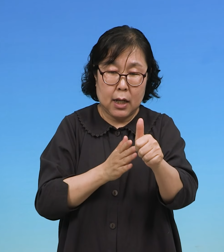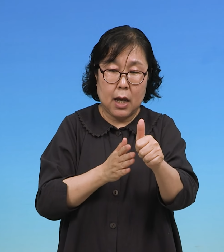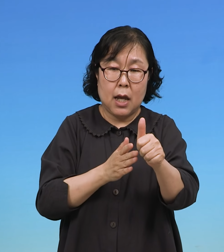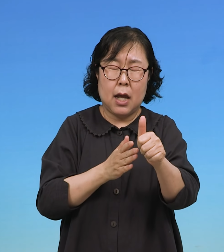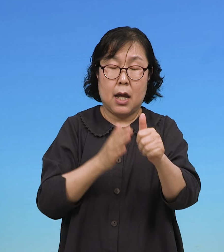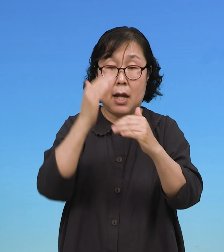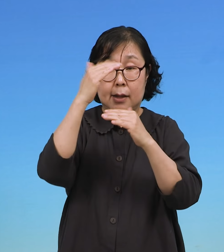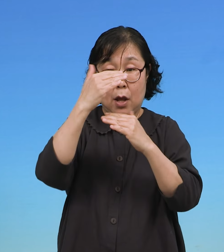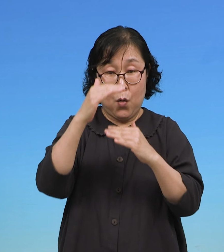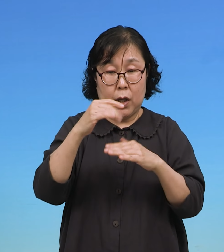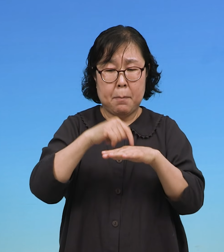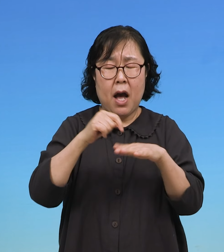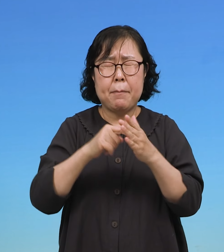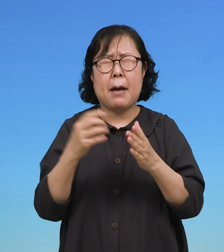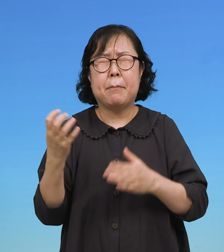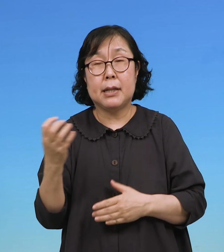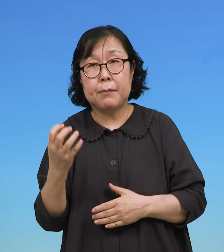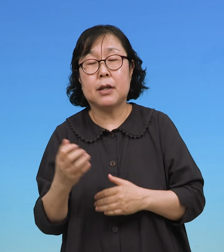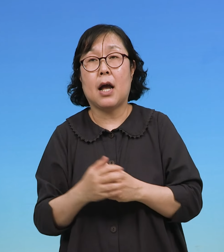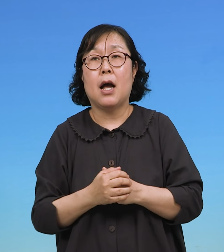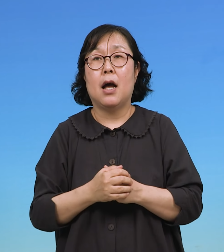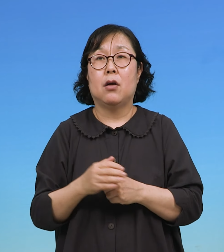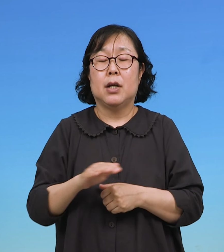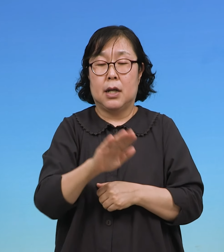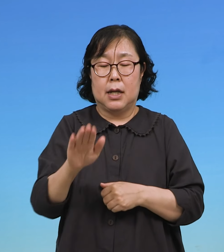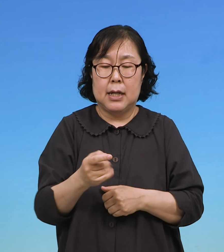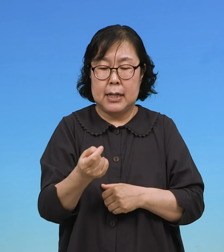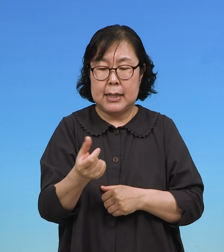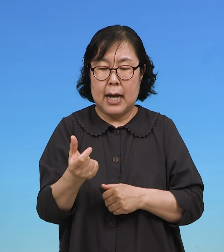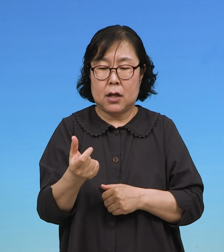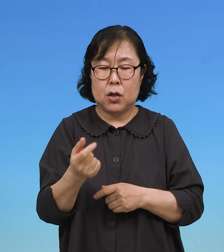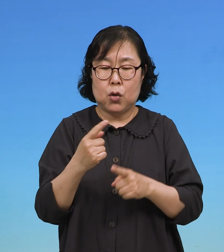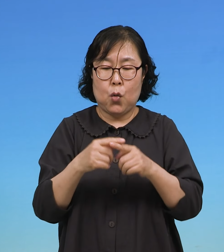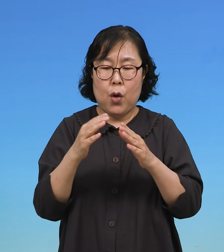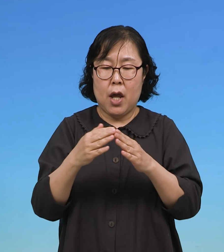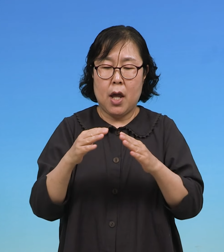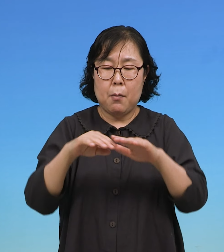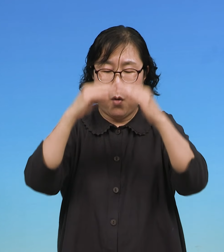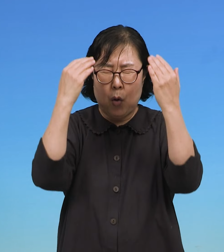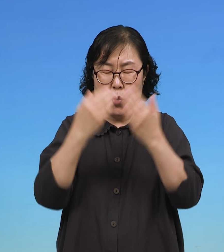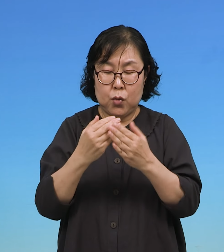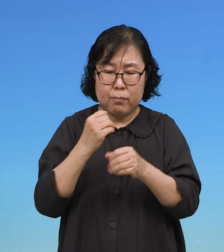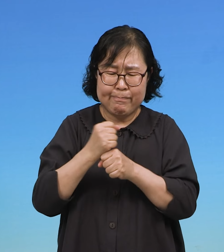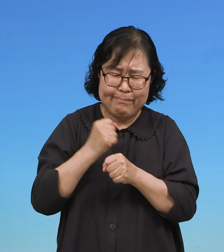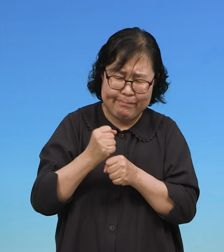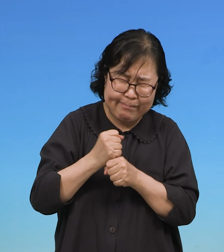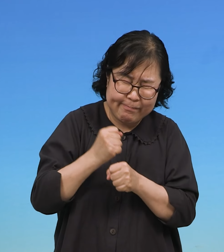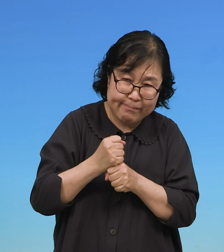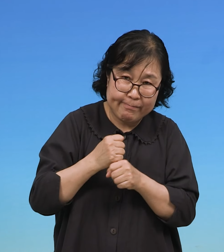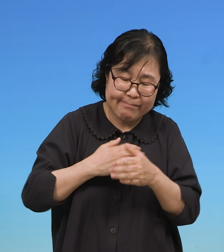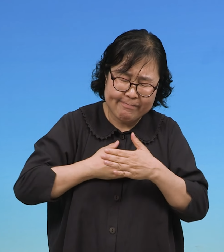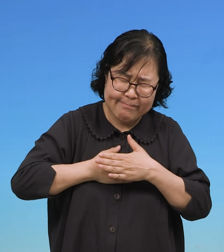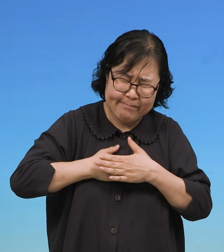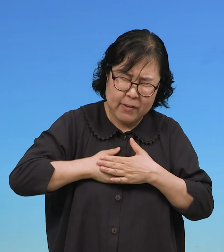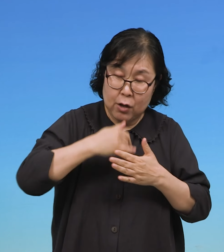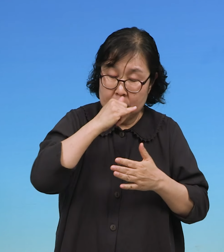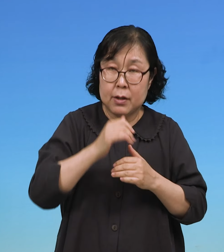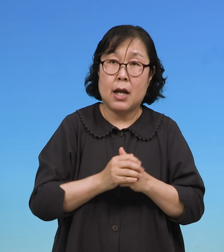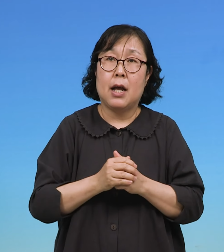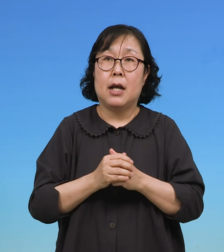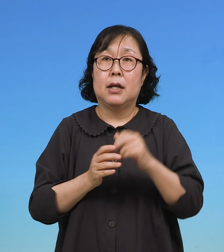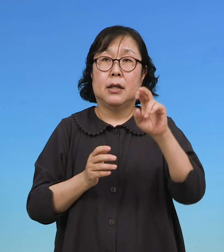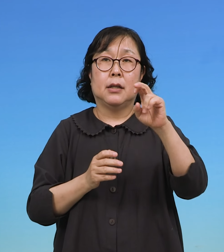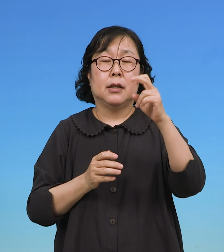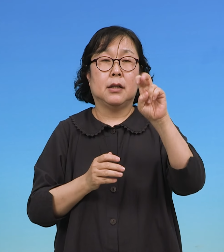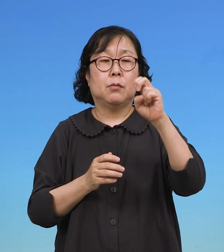요지가 너무 마음이 아파요. 이런 얘기를 하세요. 우리 작은 교회 모두가 지금 너무 긴장하고 있습니다. 분당 우리 29교회